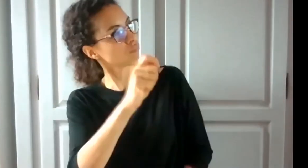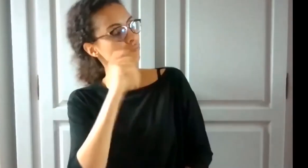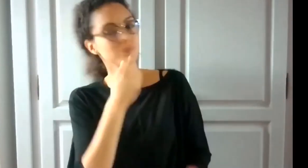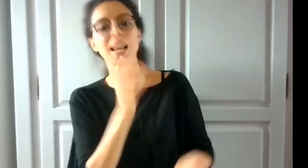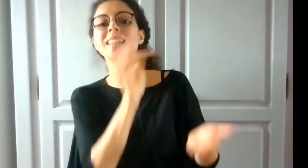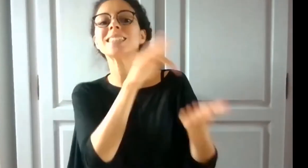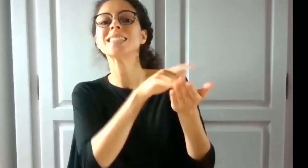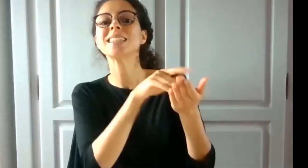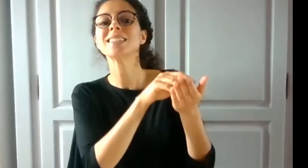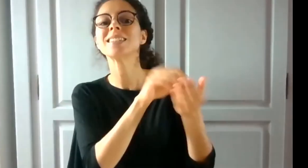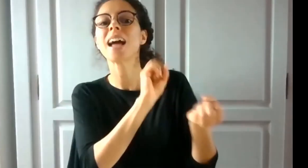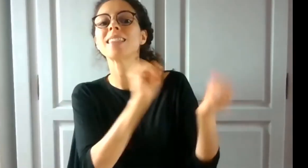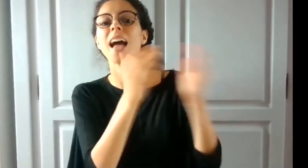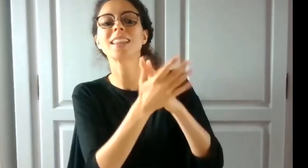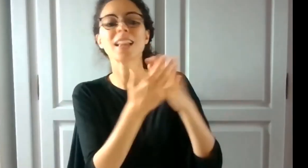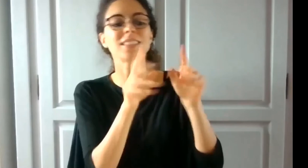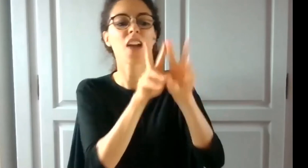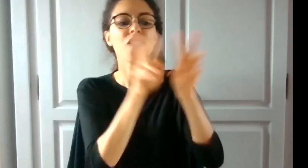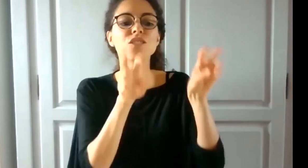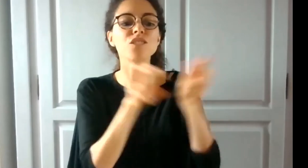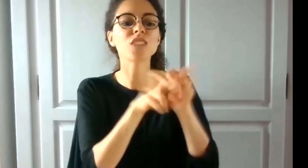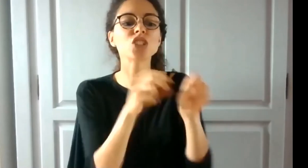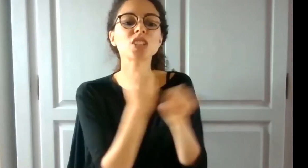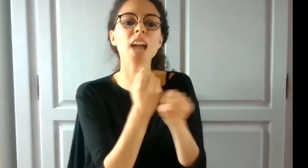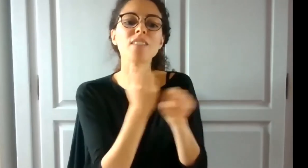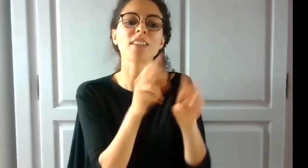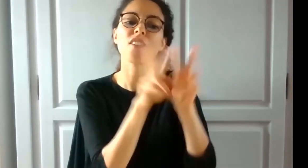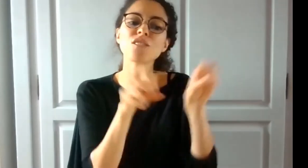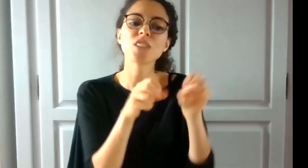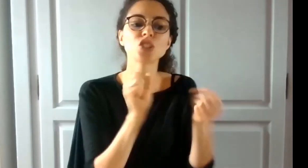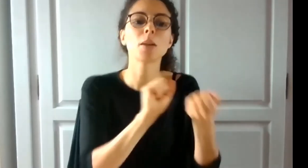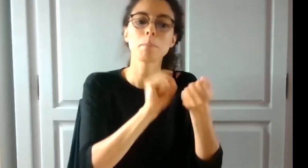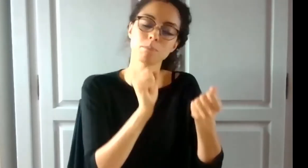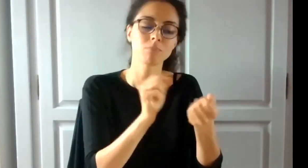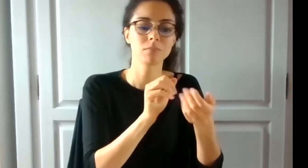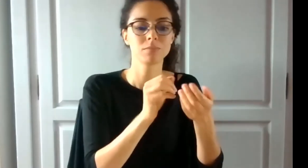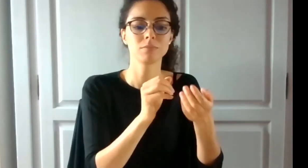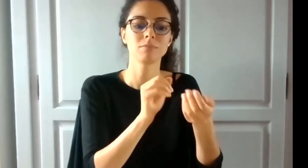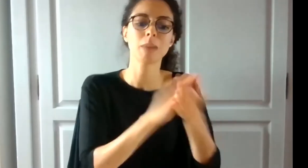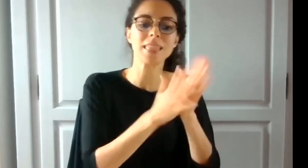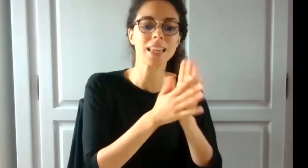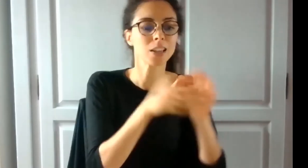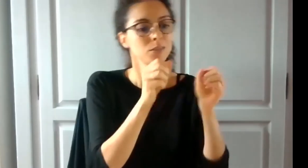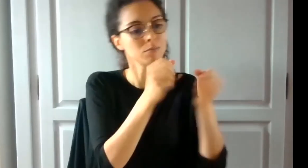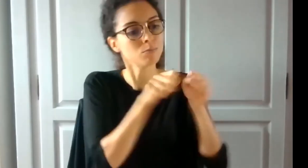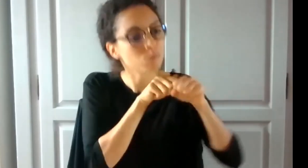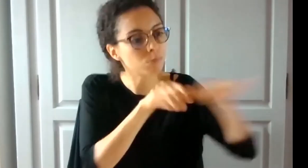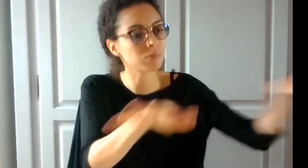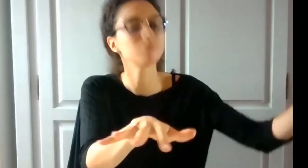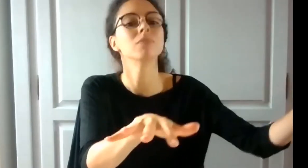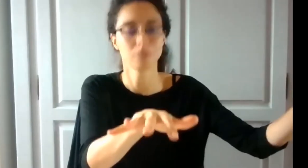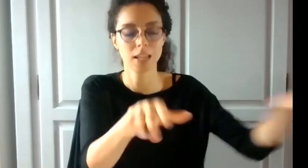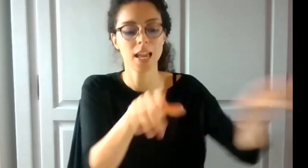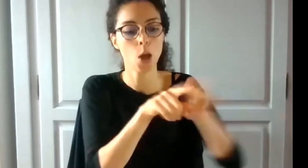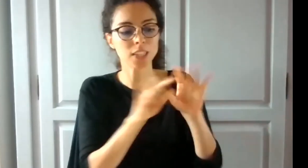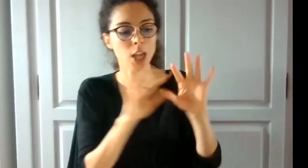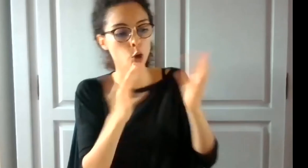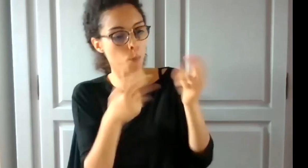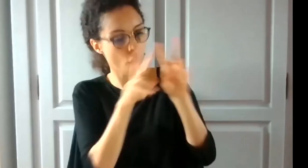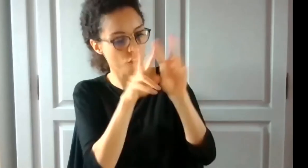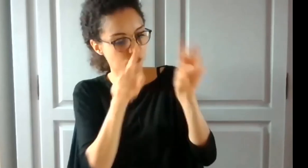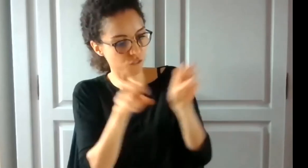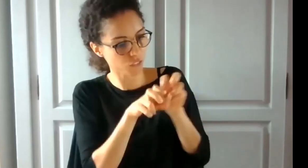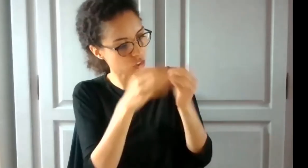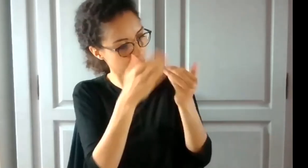fiches pratiques pour accompagner la reprise de l'emploi. Et la démarche a consisté à intégrer sur chacune de ces fiches donc